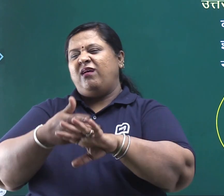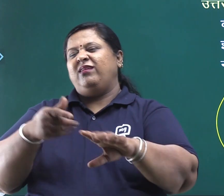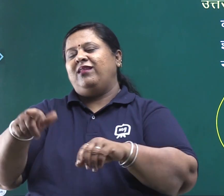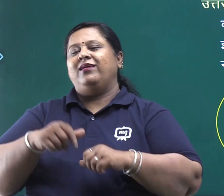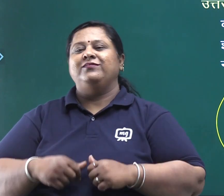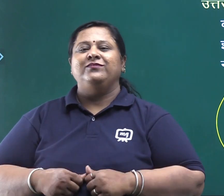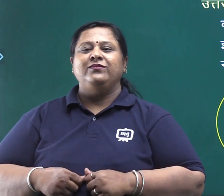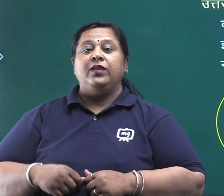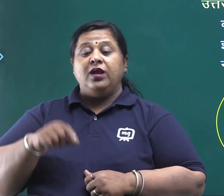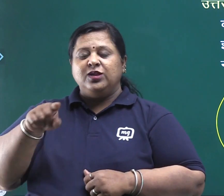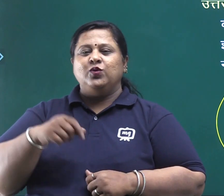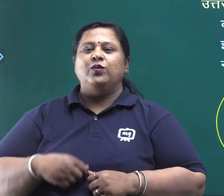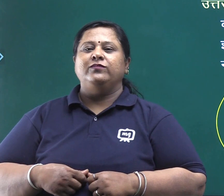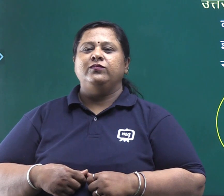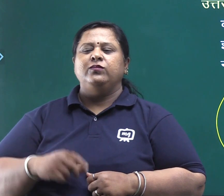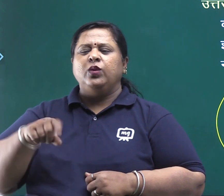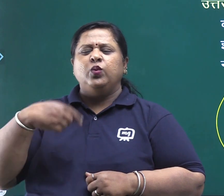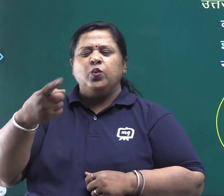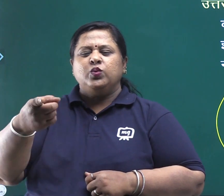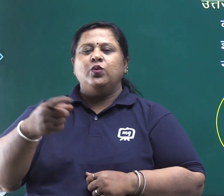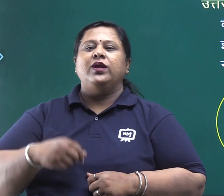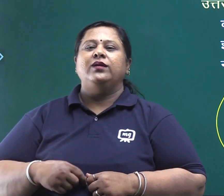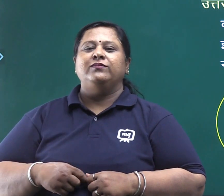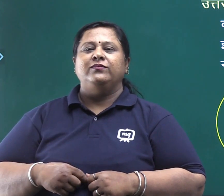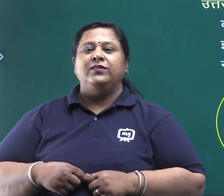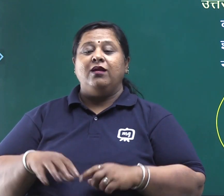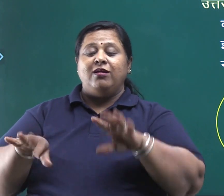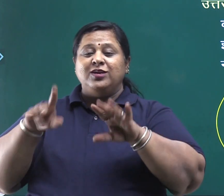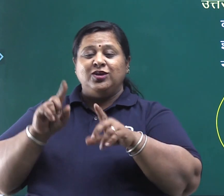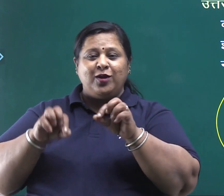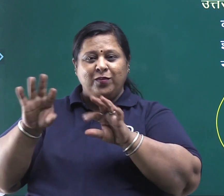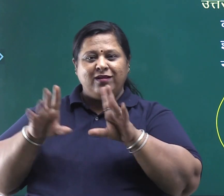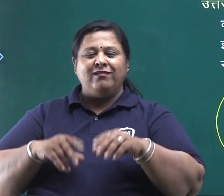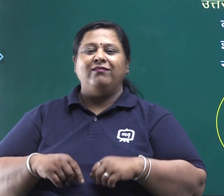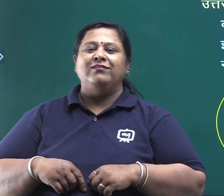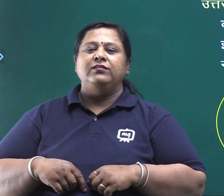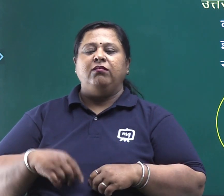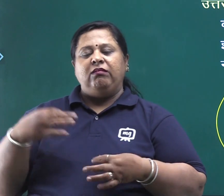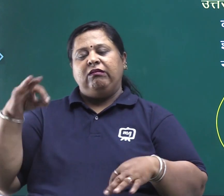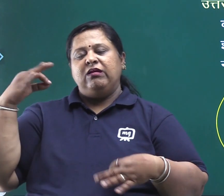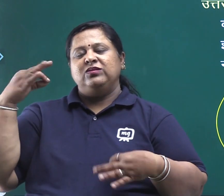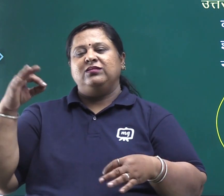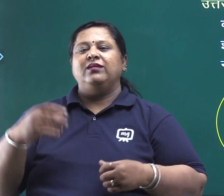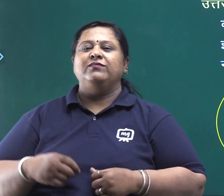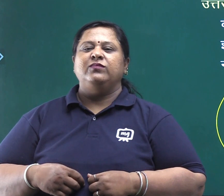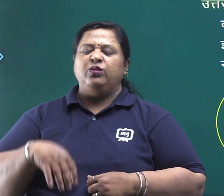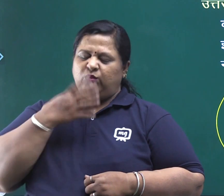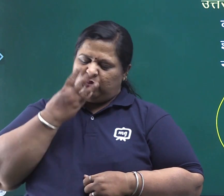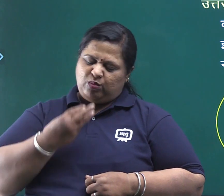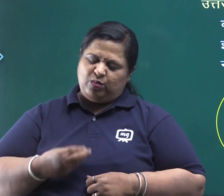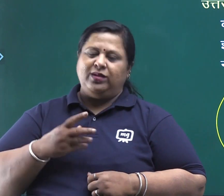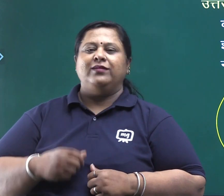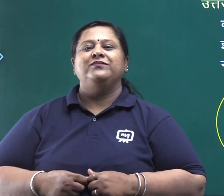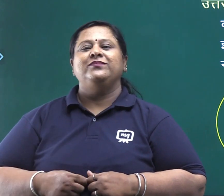है और इसको दूसरों के इशारे पर नाचने से दुख होता